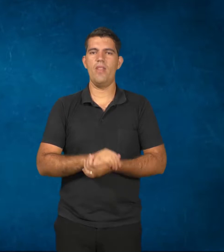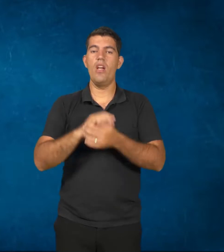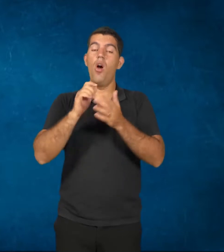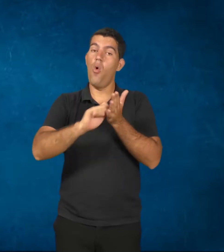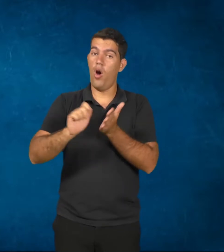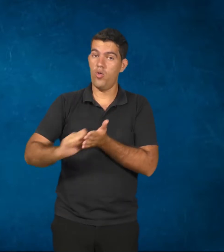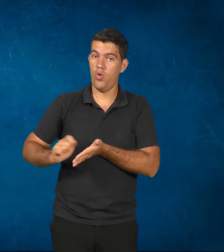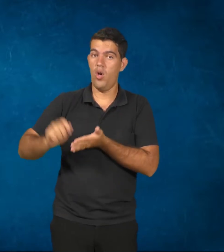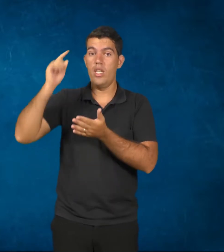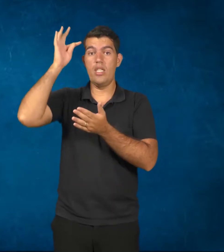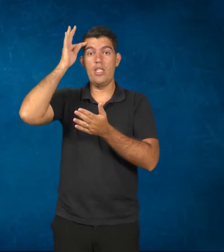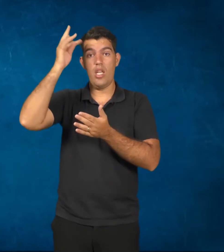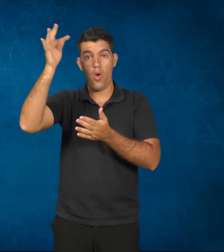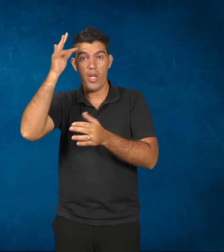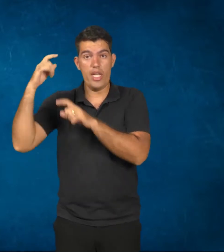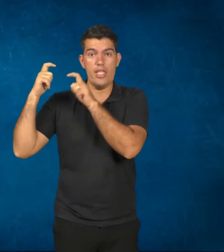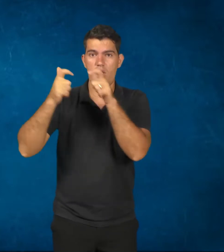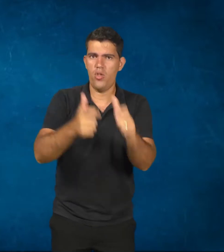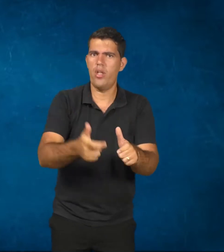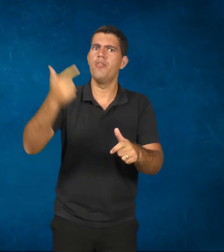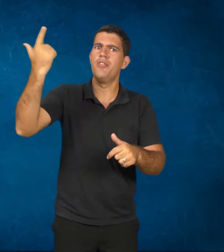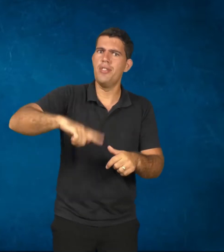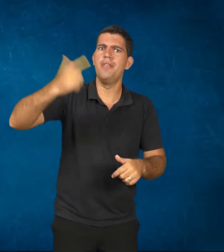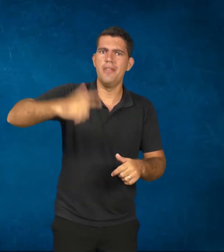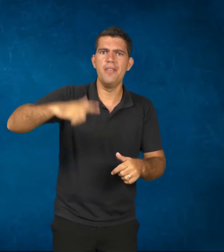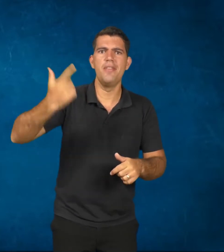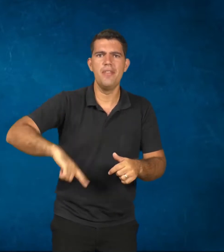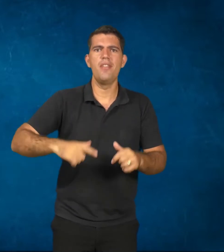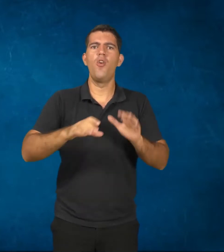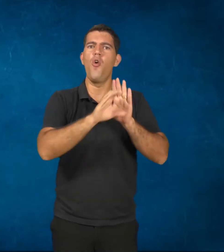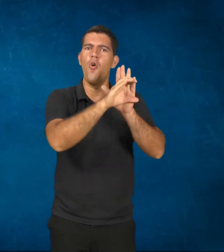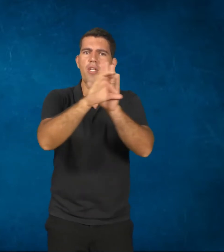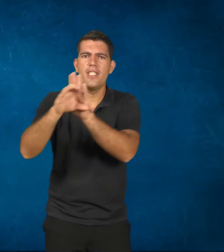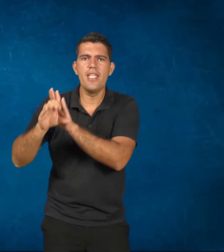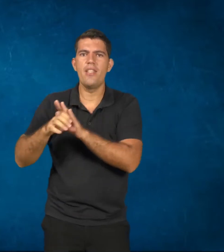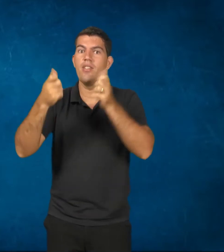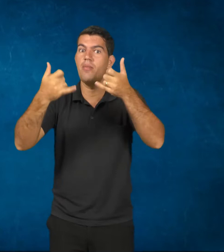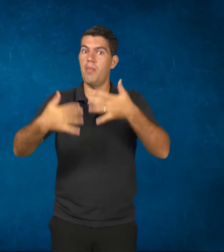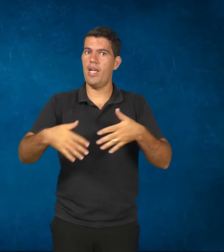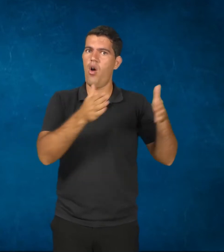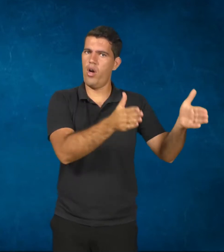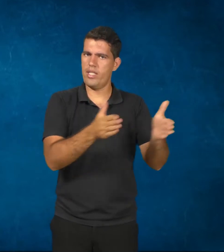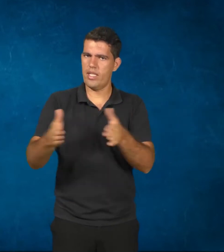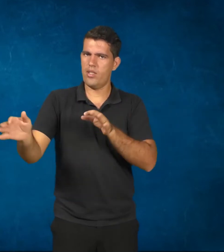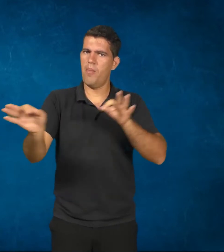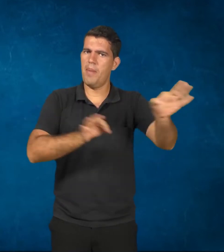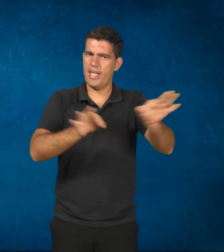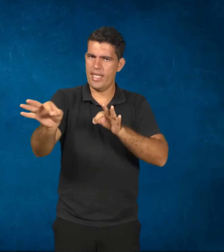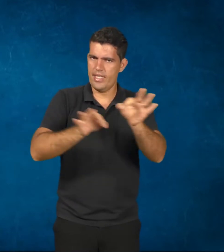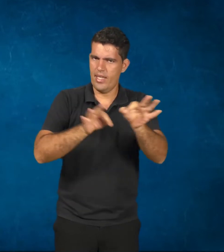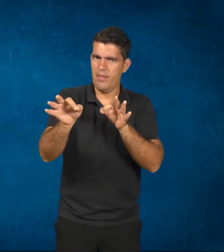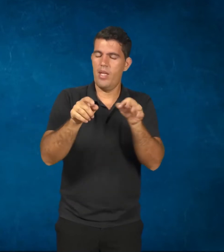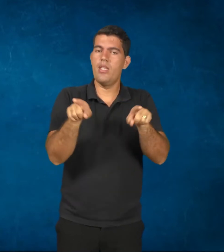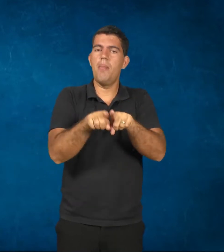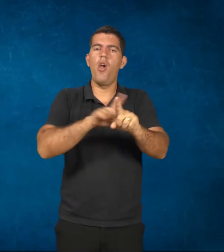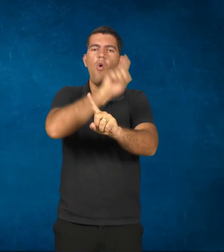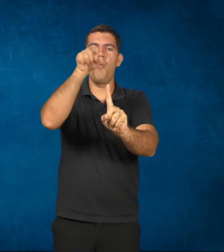reforçam bastante estes conceitos, principalmente a questão de organização, planejamento e objetivos.